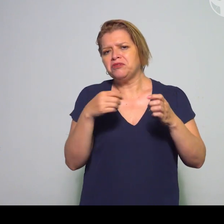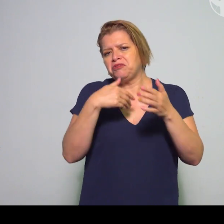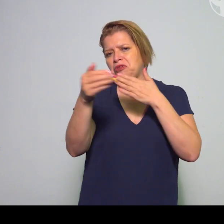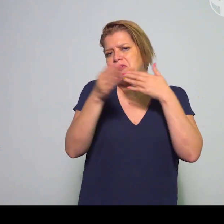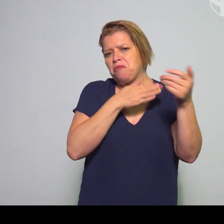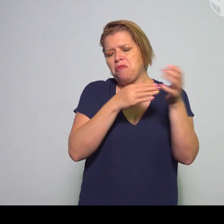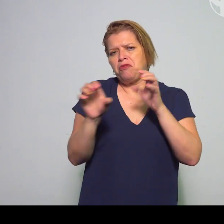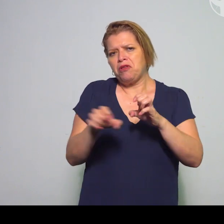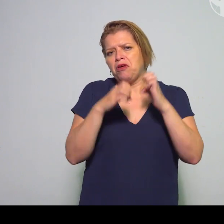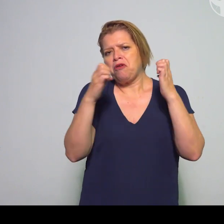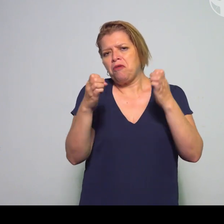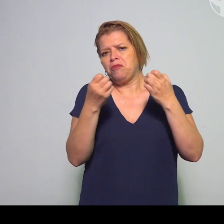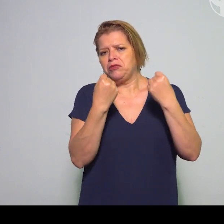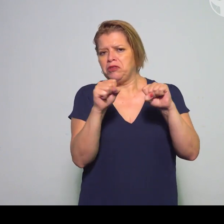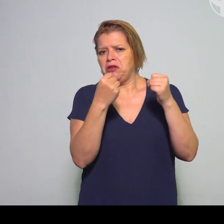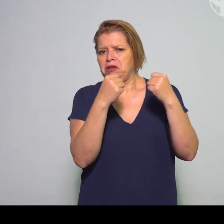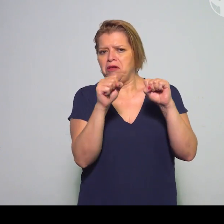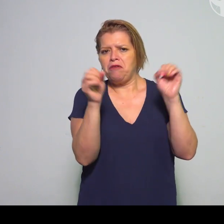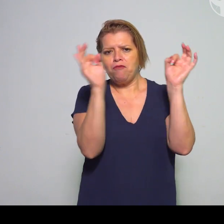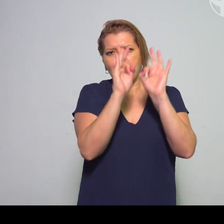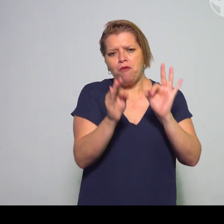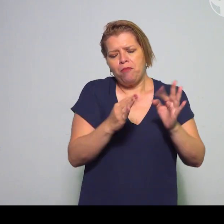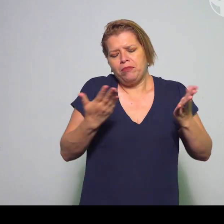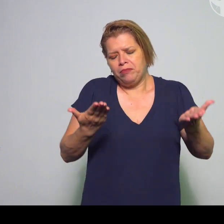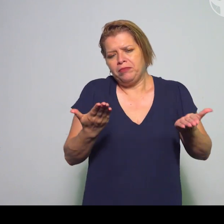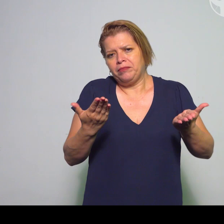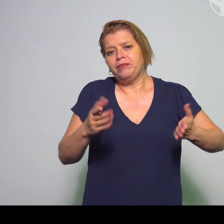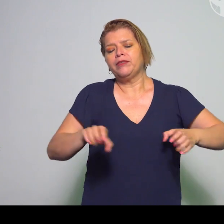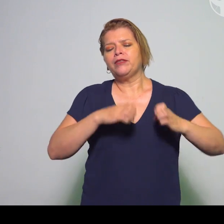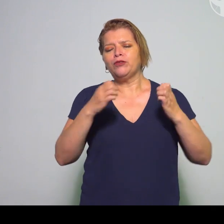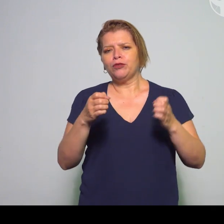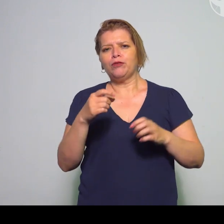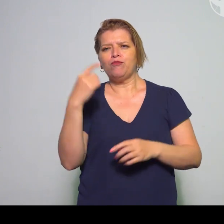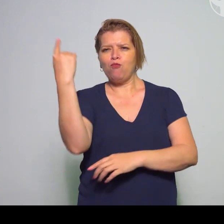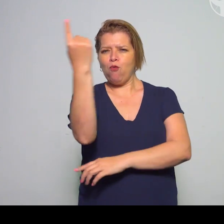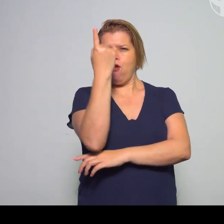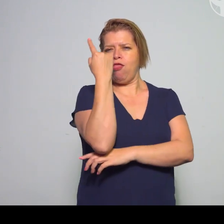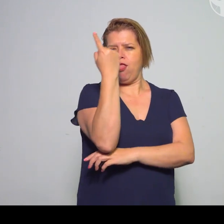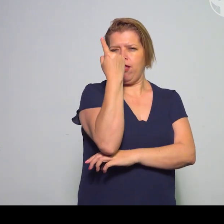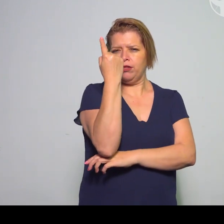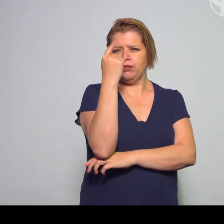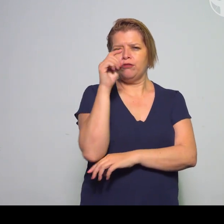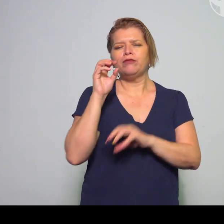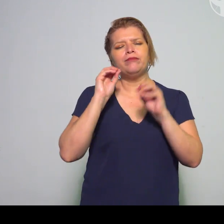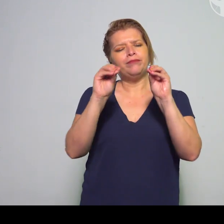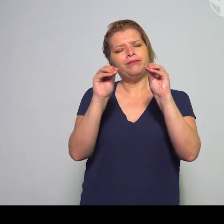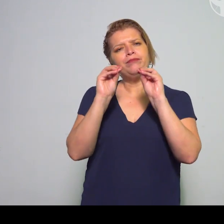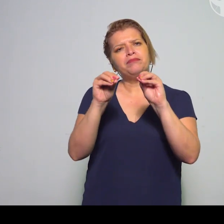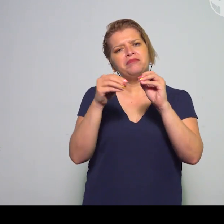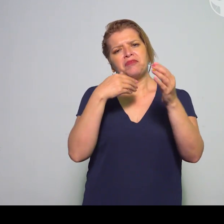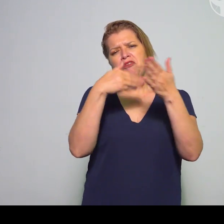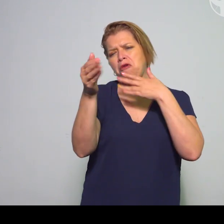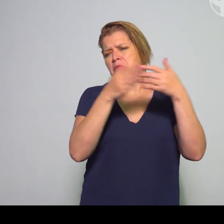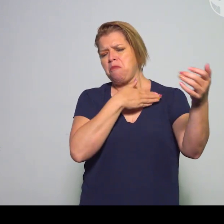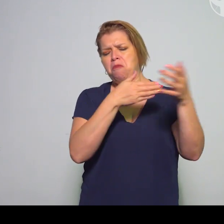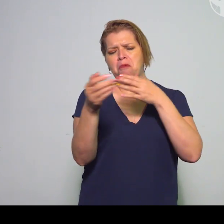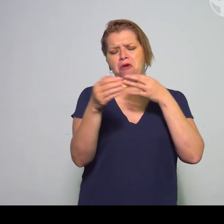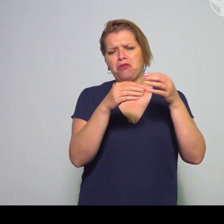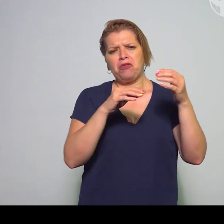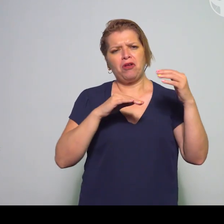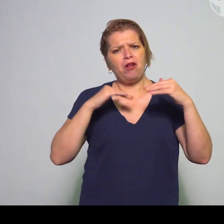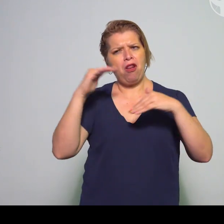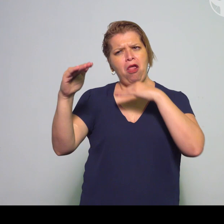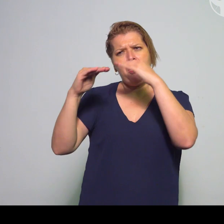funcione bien, eso sin importar la estructura de la familia. Qué interesante lo que estás diciendo, María José, porque